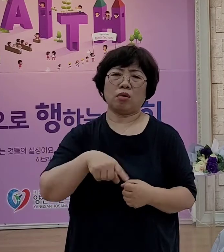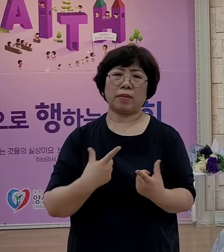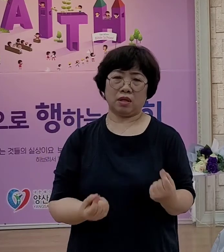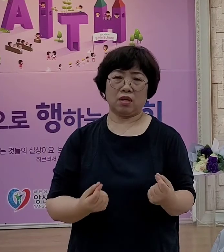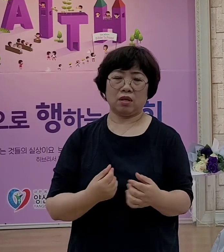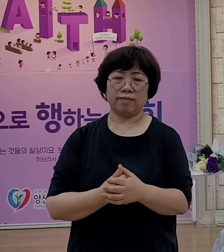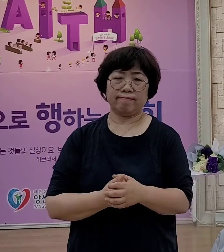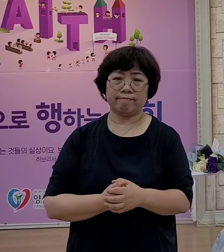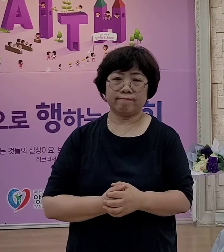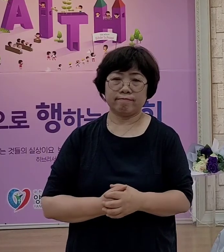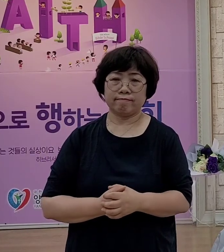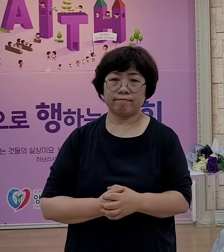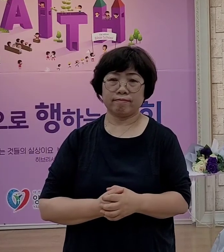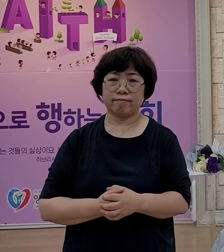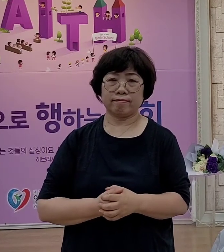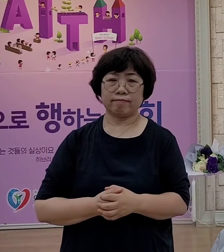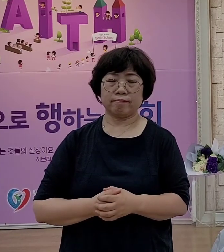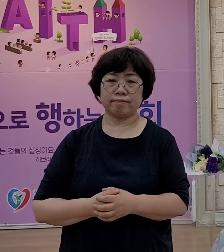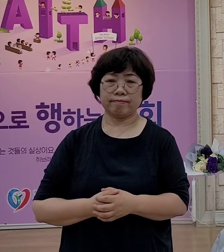저의 더러움.